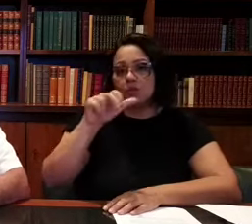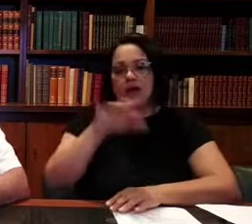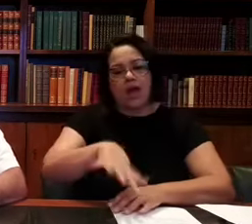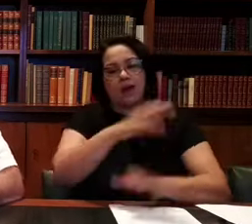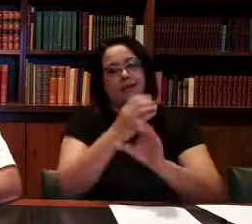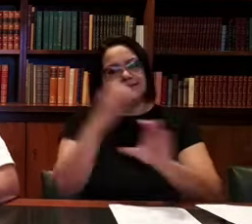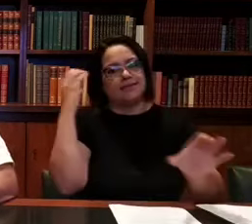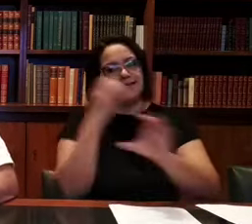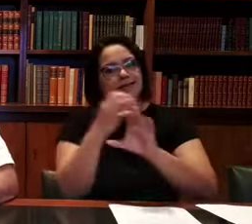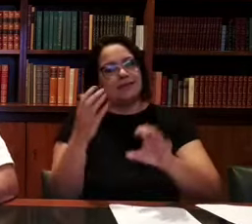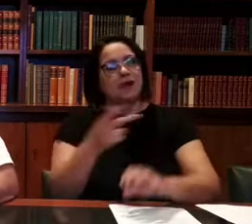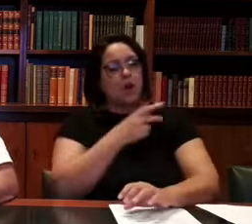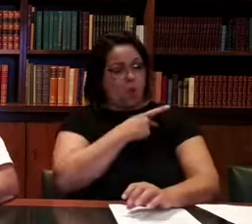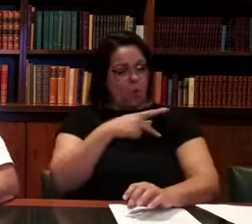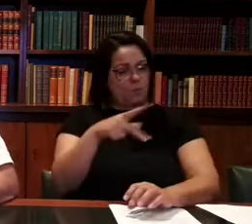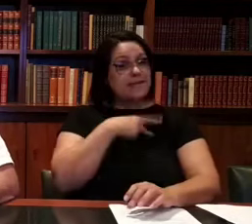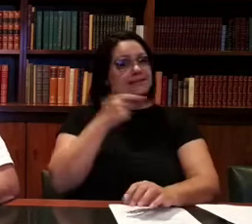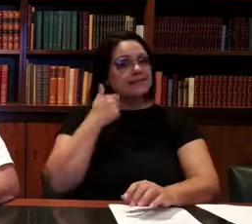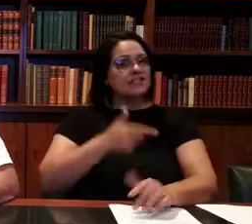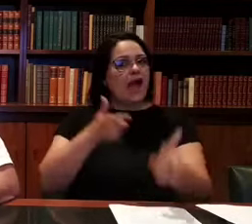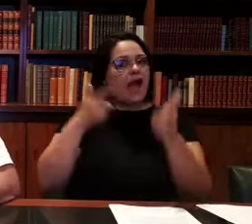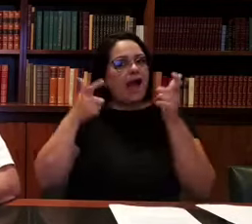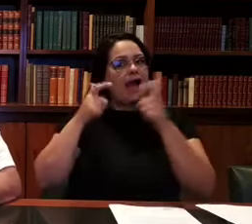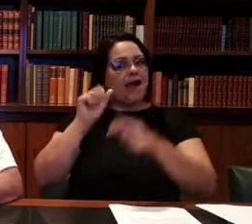mas o presente eu